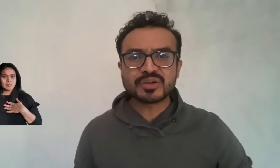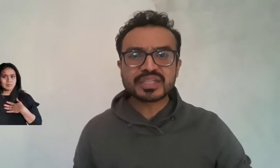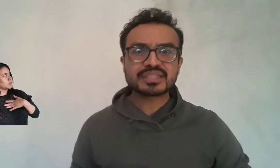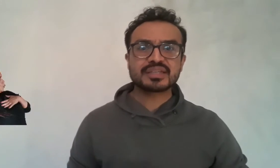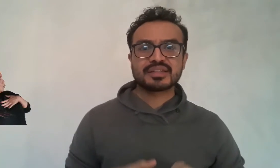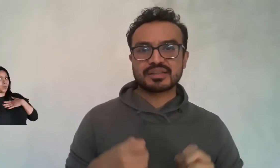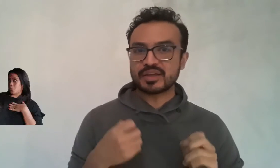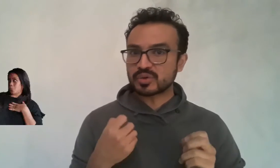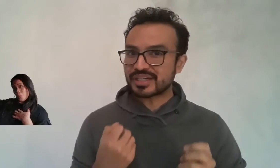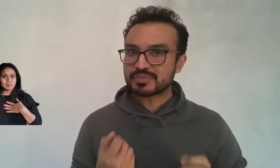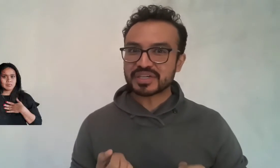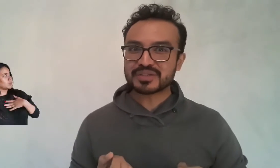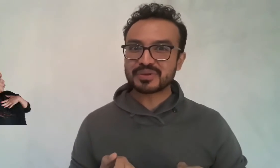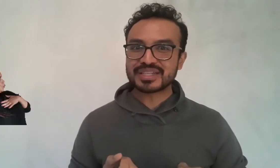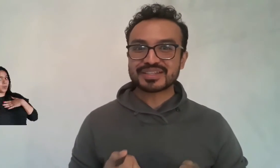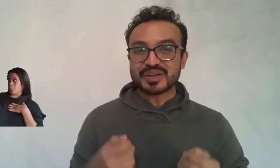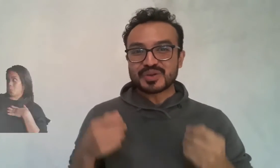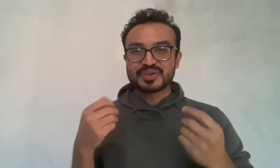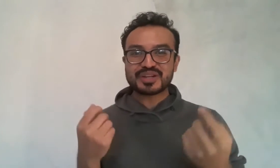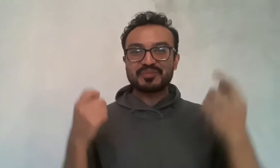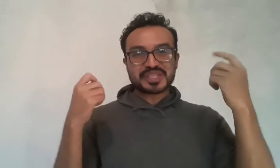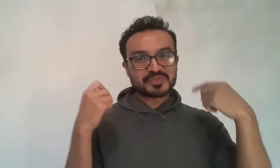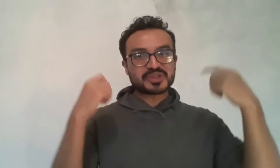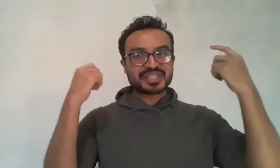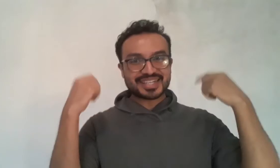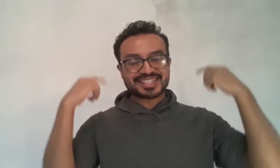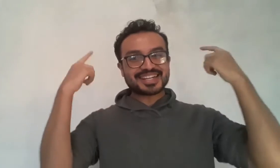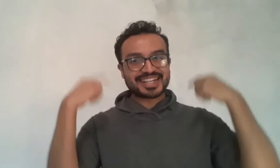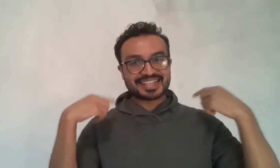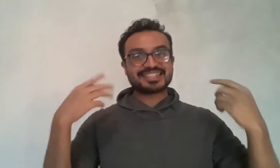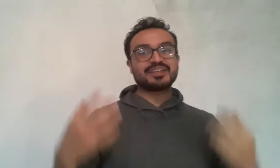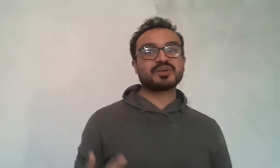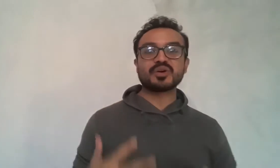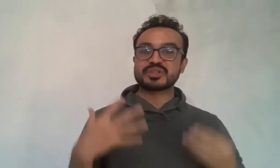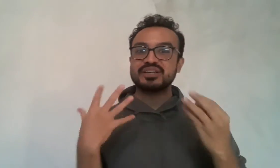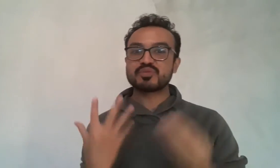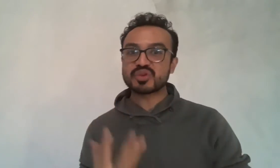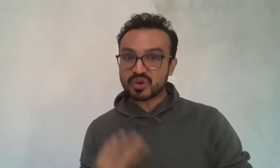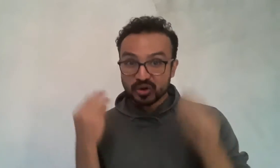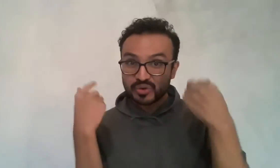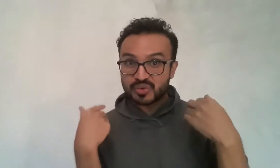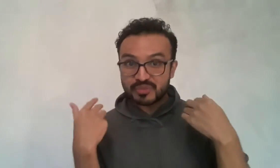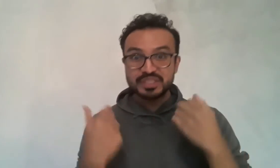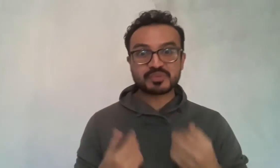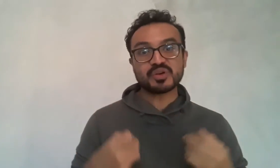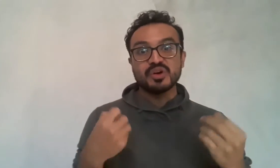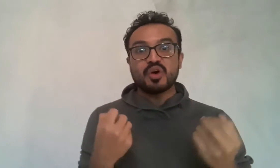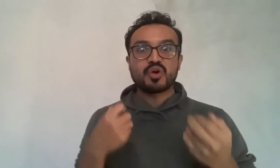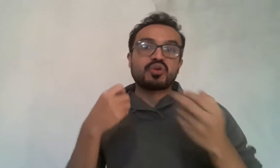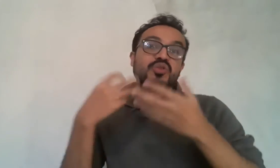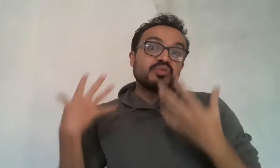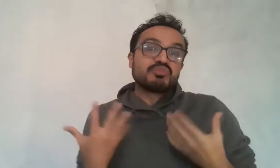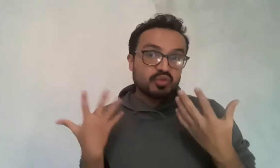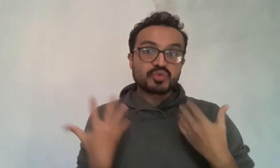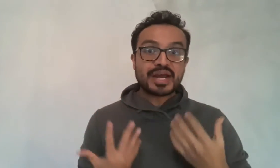condiciones de otras personas. No es lo mismo ser sarcástico o ser burlón con uno mismo o con una